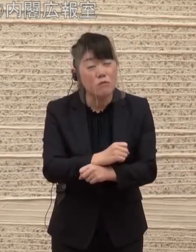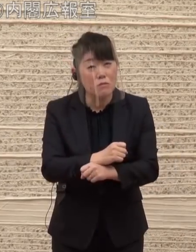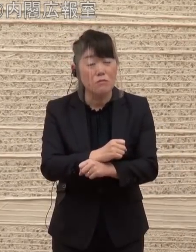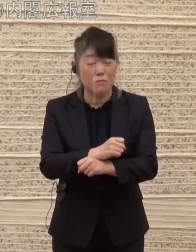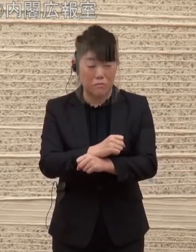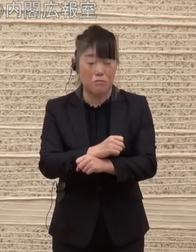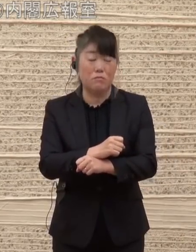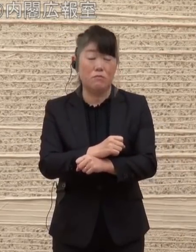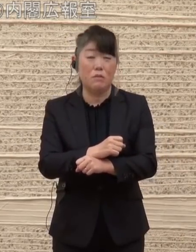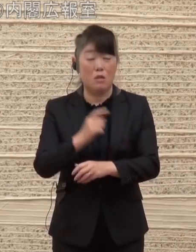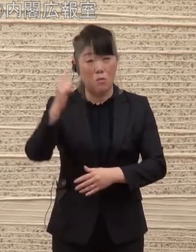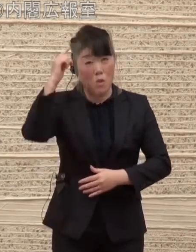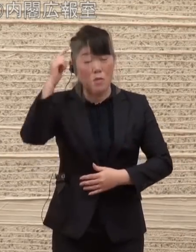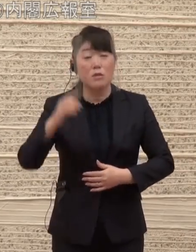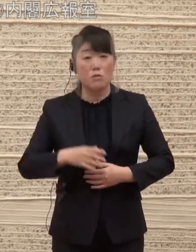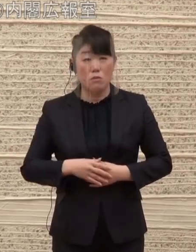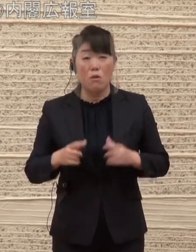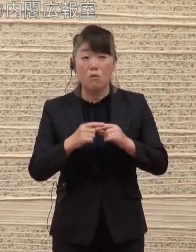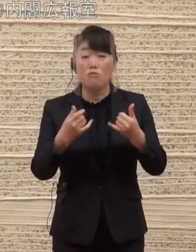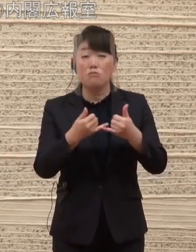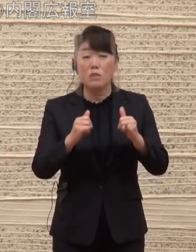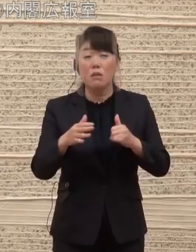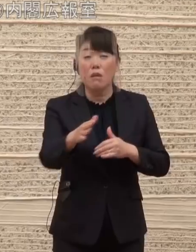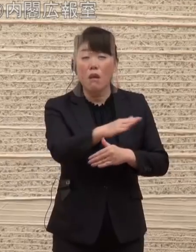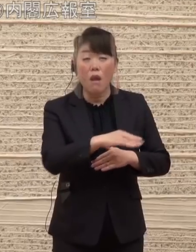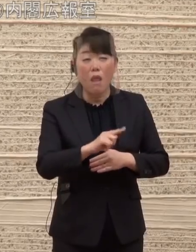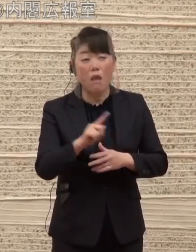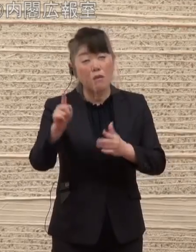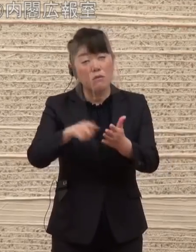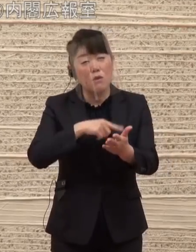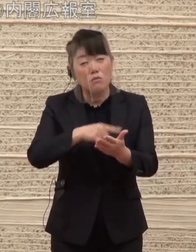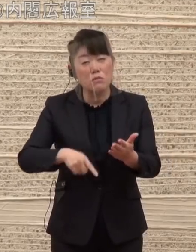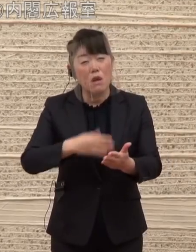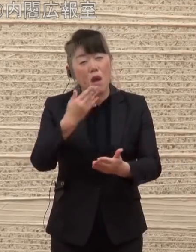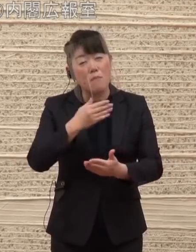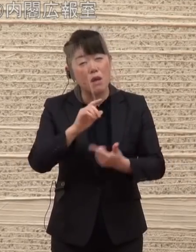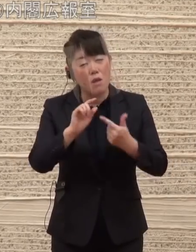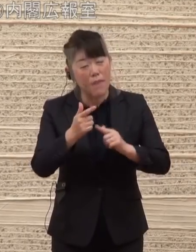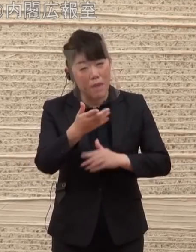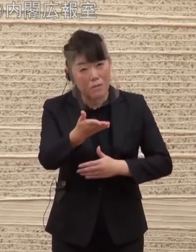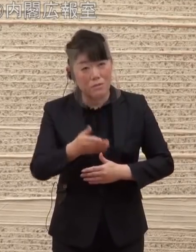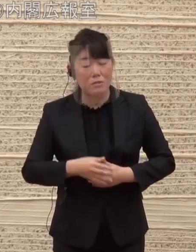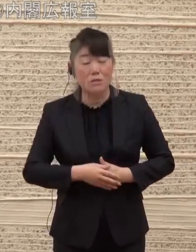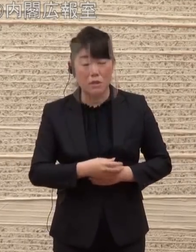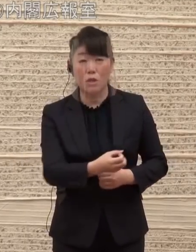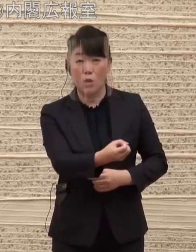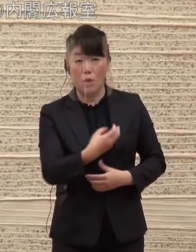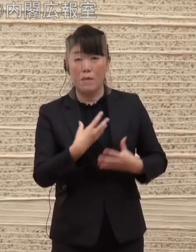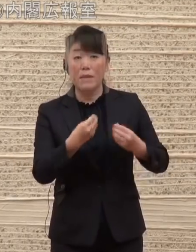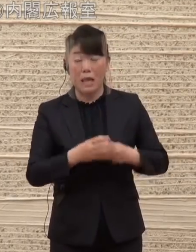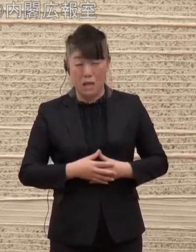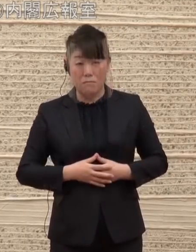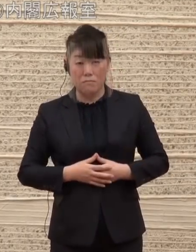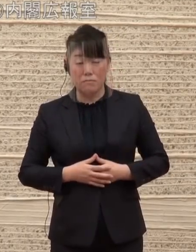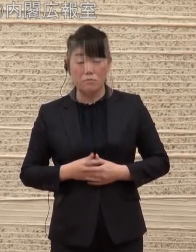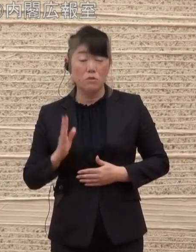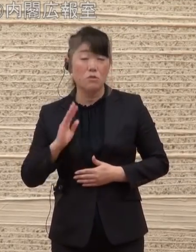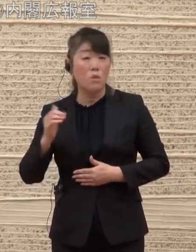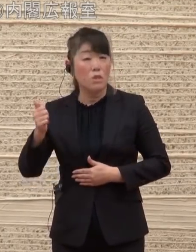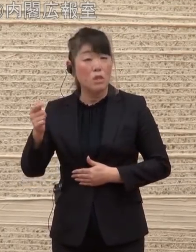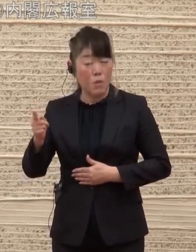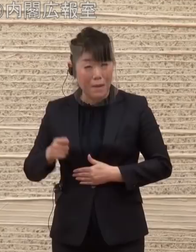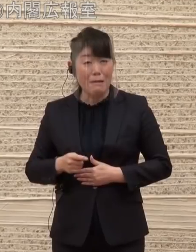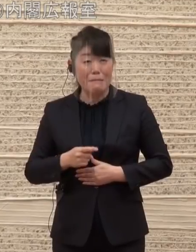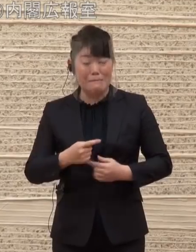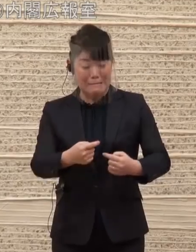にもかかわらず国民から処分が甘いという批判が相次いでおります総理は先ほど批判は真摯に受け止めるという発言が